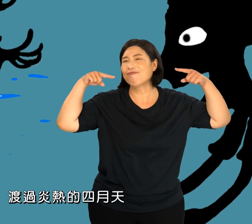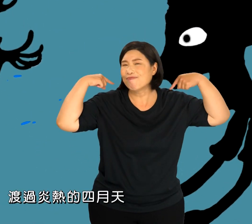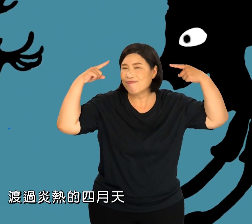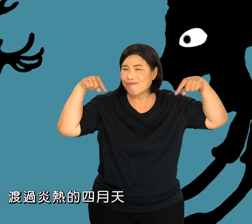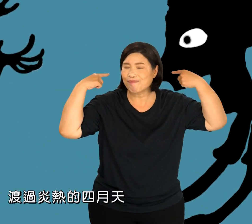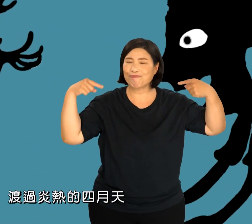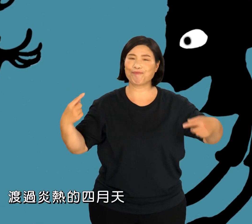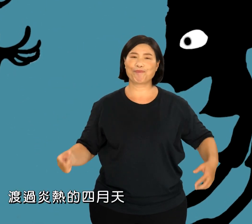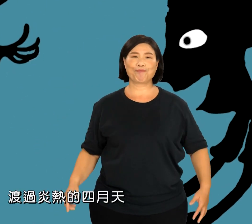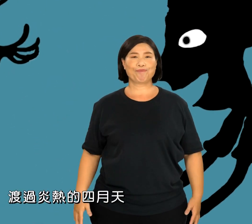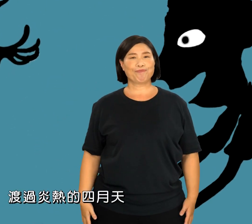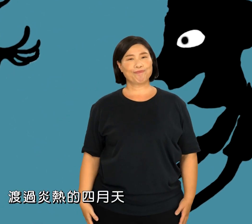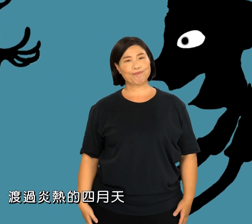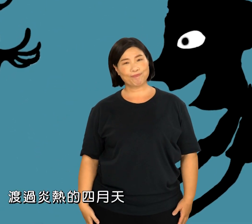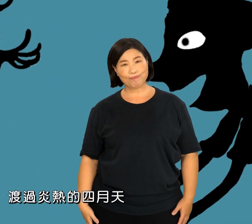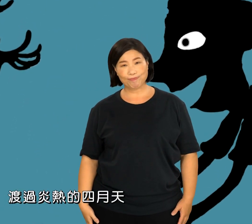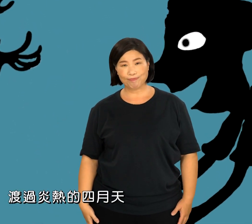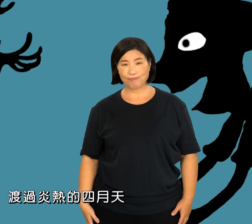度过炎热的四月天。